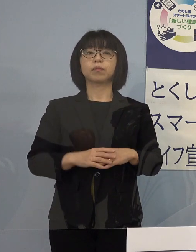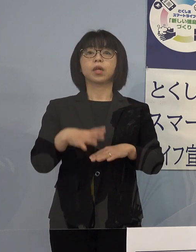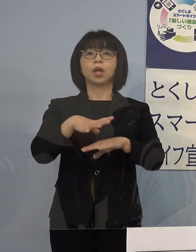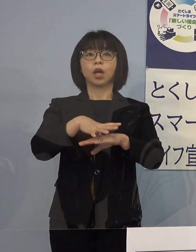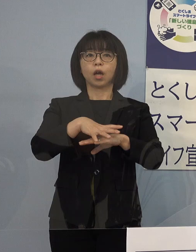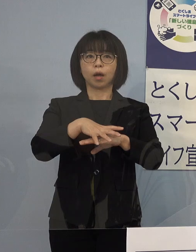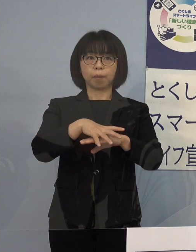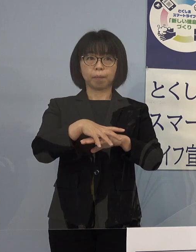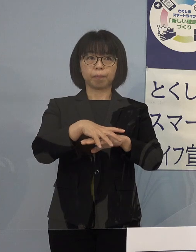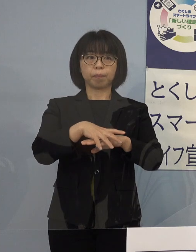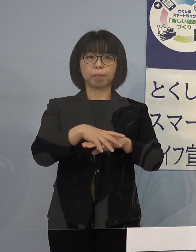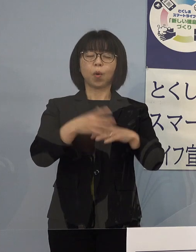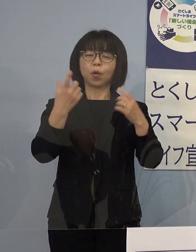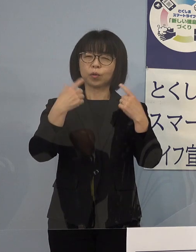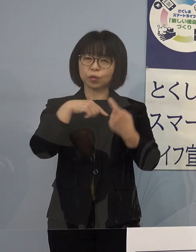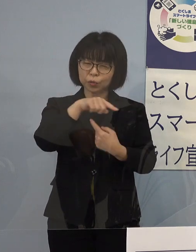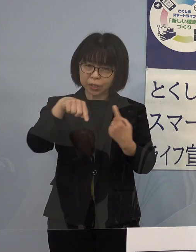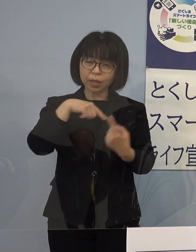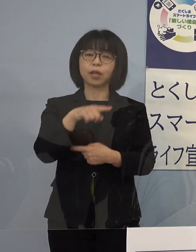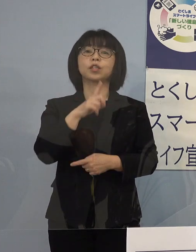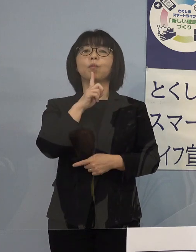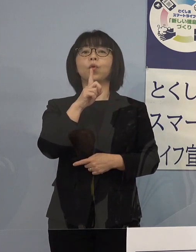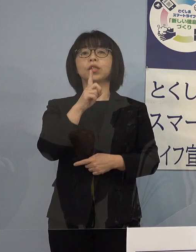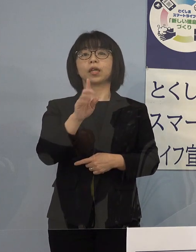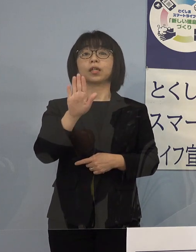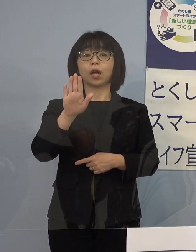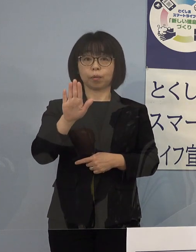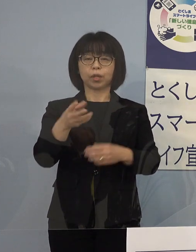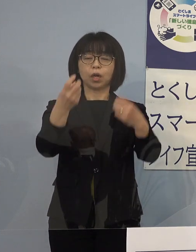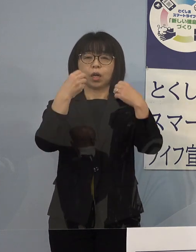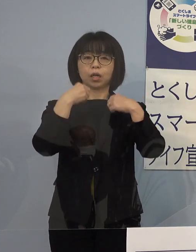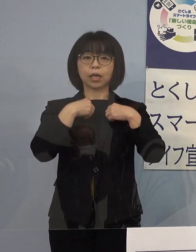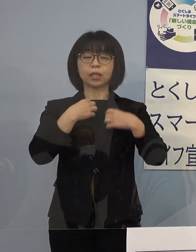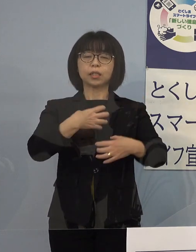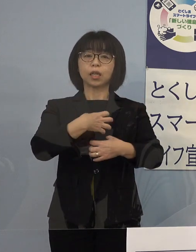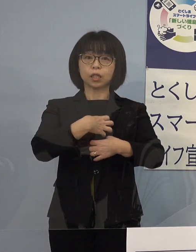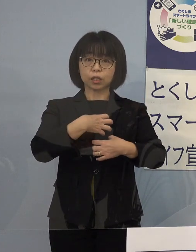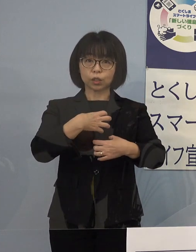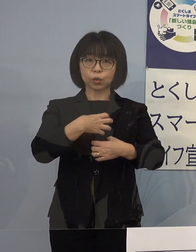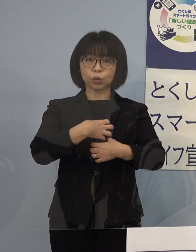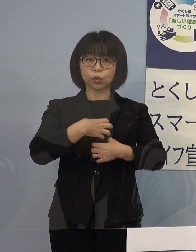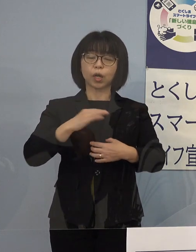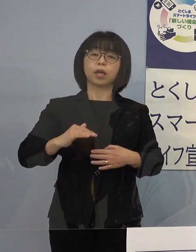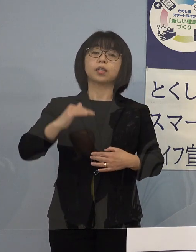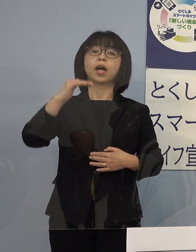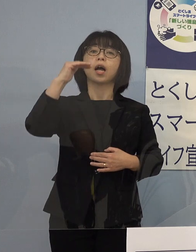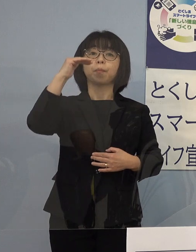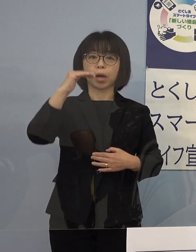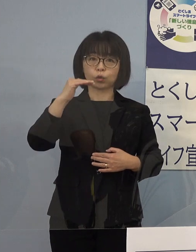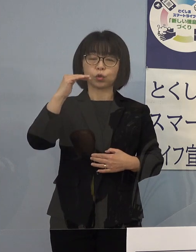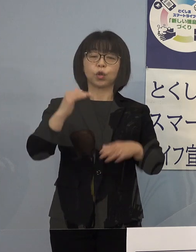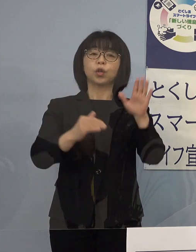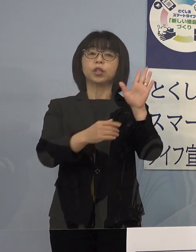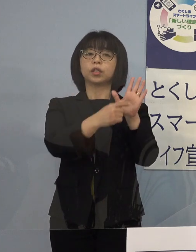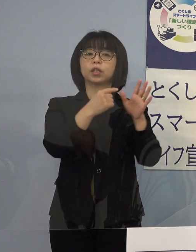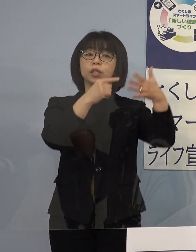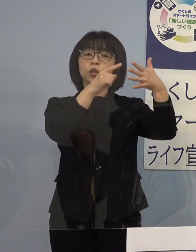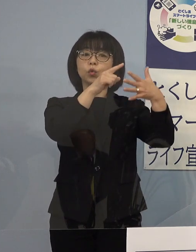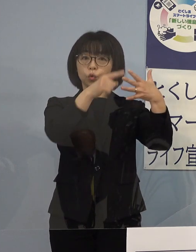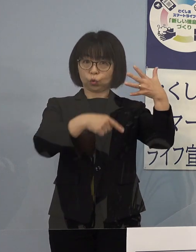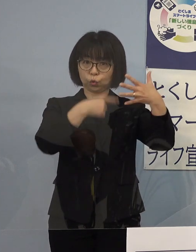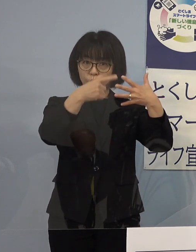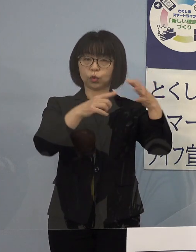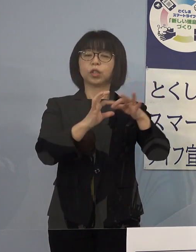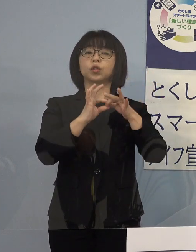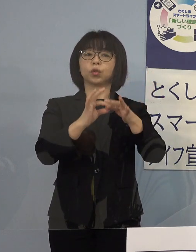何度もこの場で申し上げておりますが、感染リスクが高まる5つのため、これにぜひご注意くださいということ